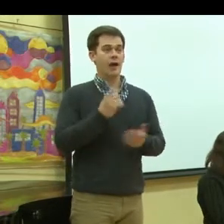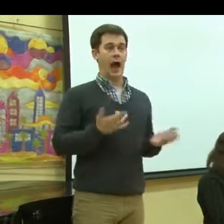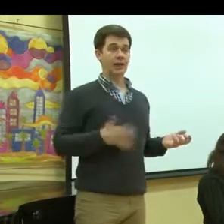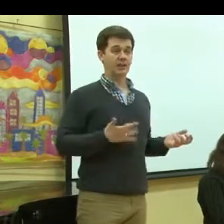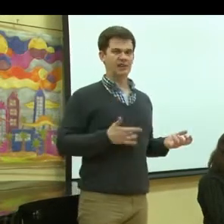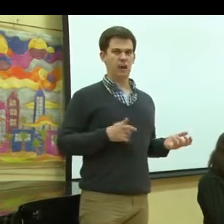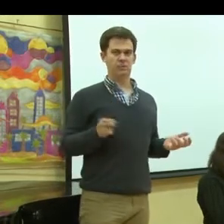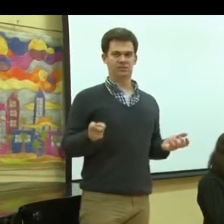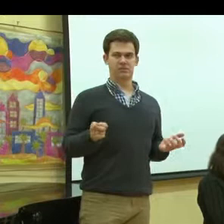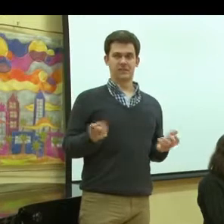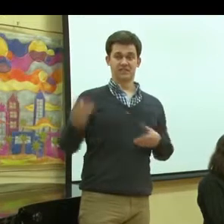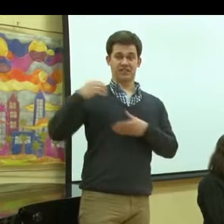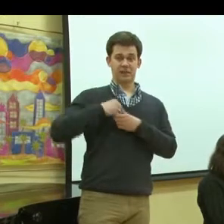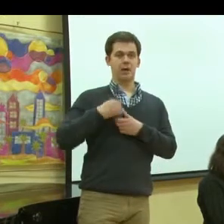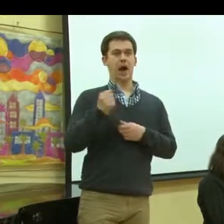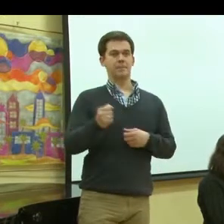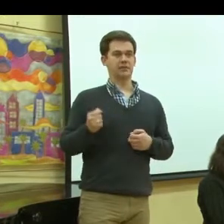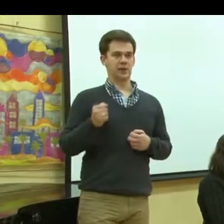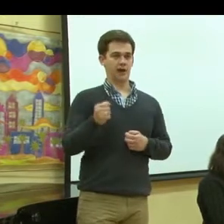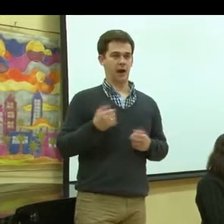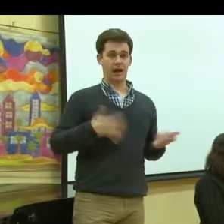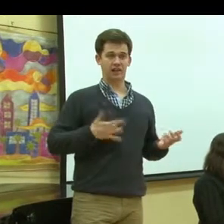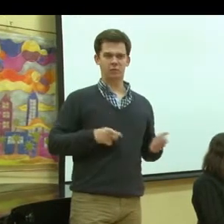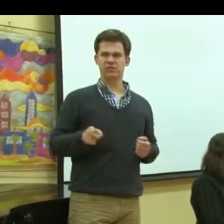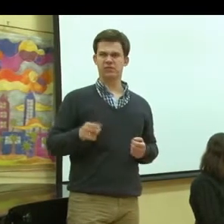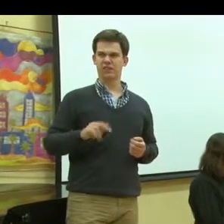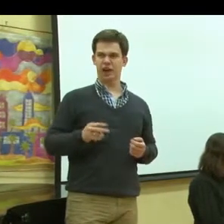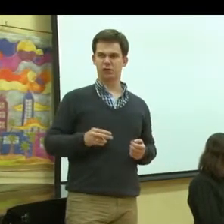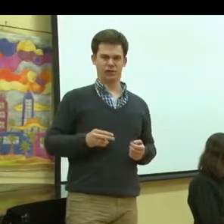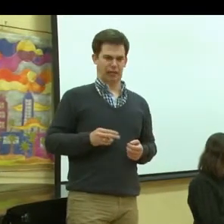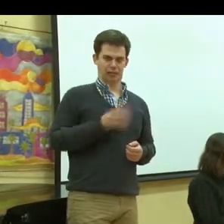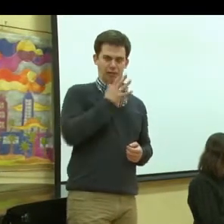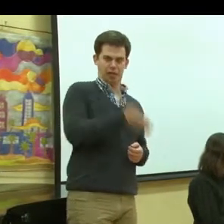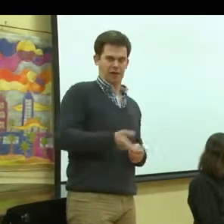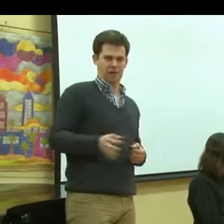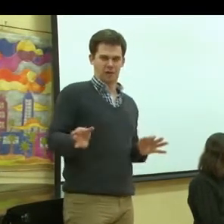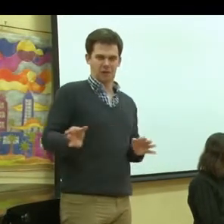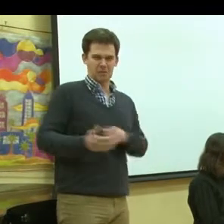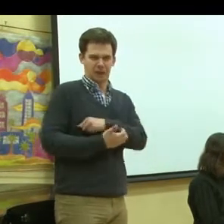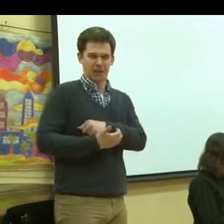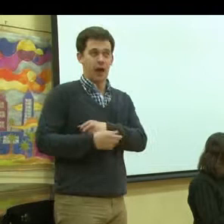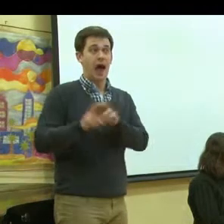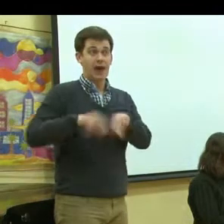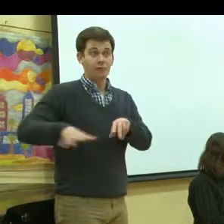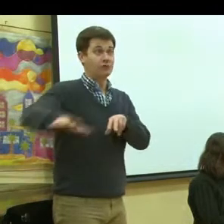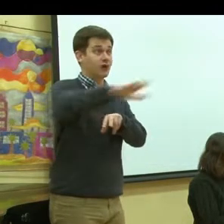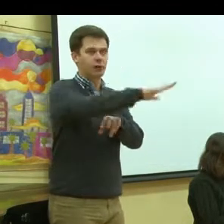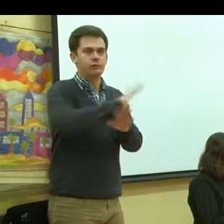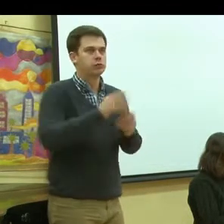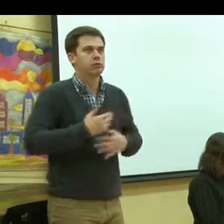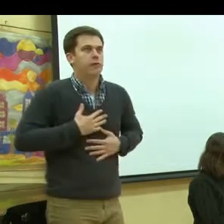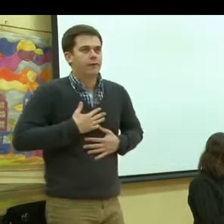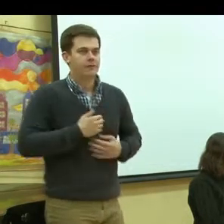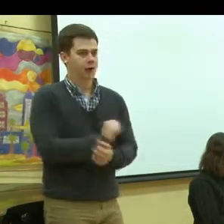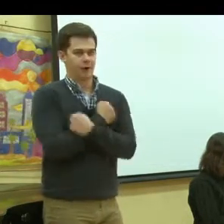argentyńskiej. Więc to taka też... Esa es una visión de cómo se lo tomaba también en la liga argentina. Tej